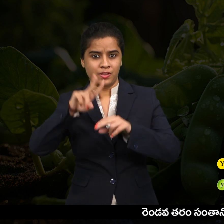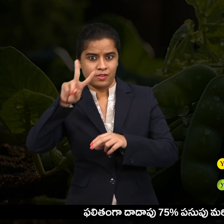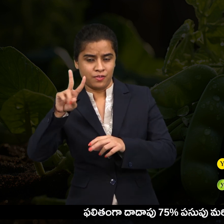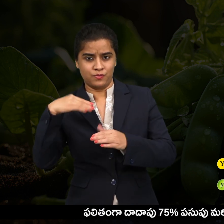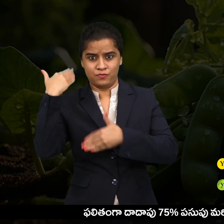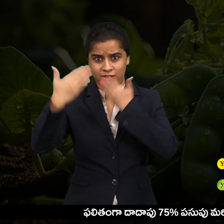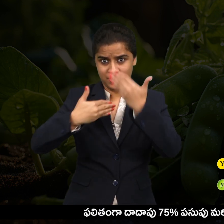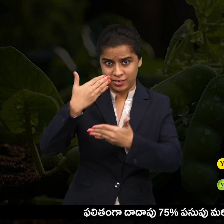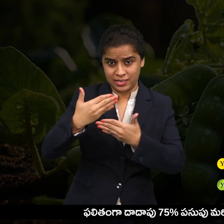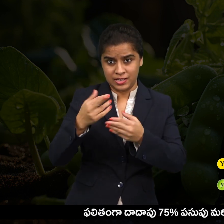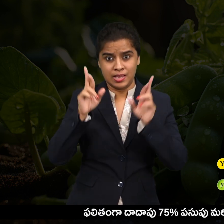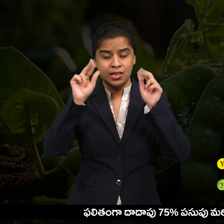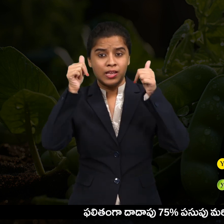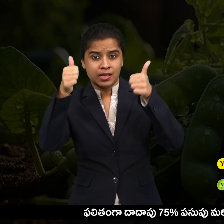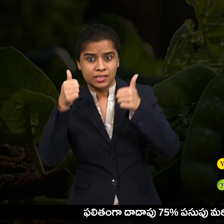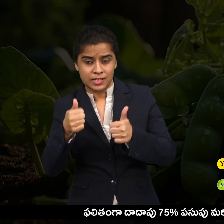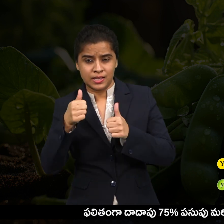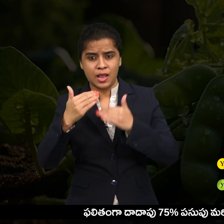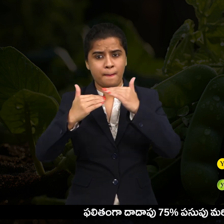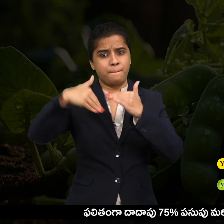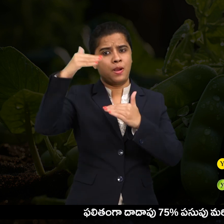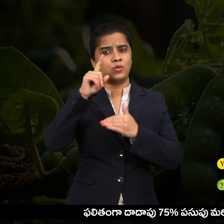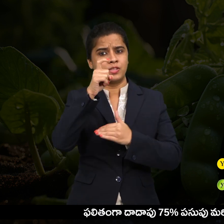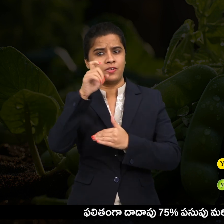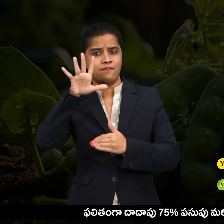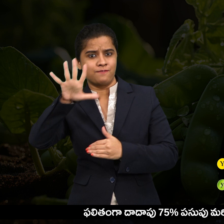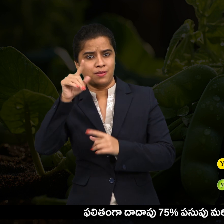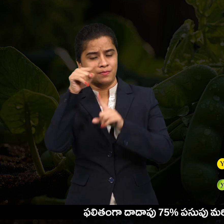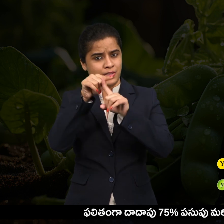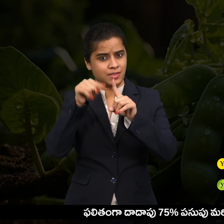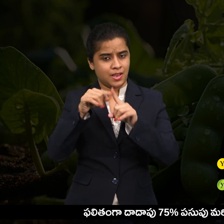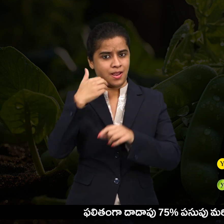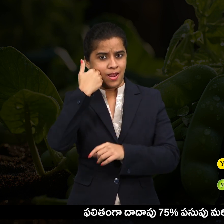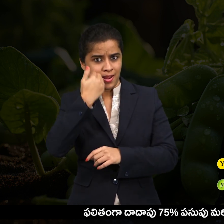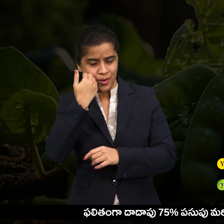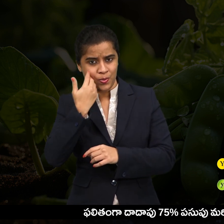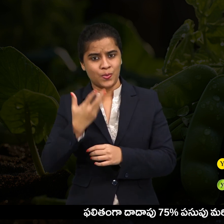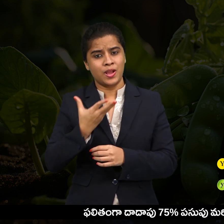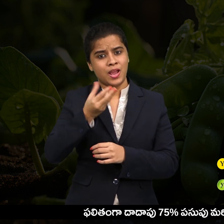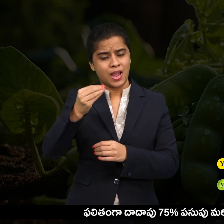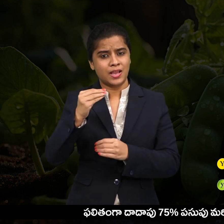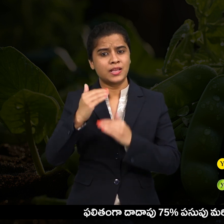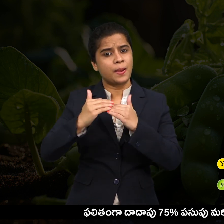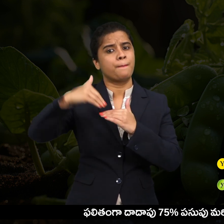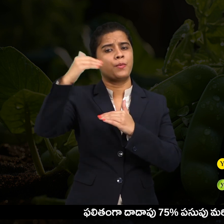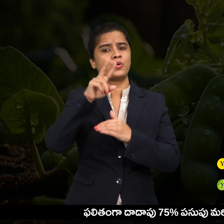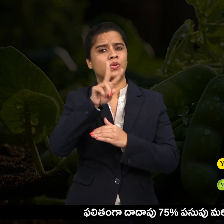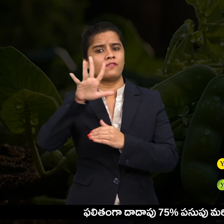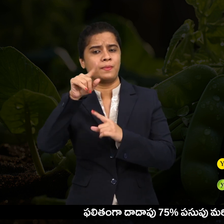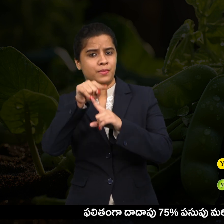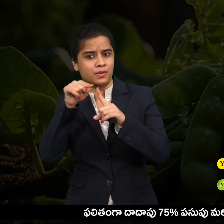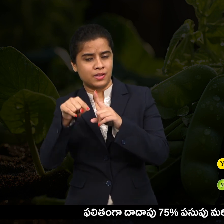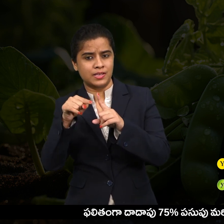ఇచ్చాయి. ఫలితంగా దాదాపు 75% పసుపు మరియు 25% ఆకుపచ్చ బఠానీ